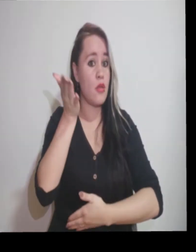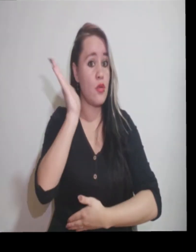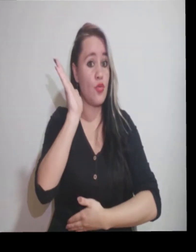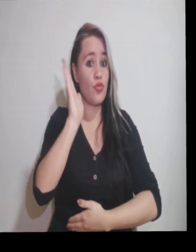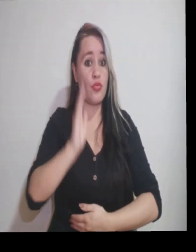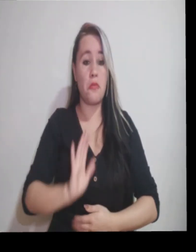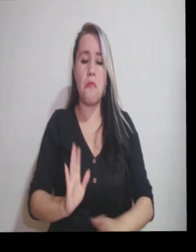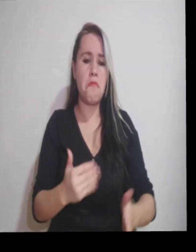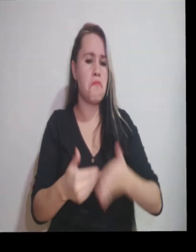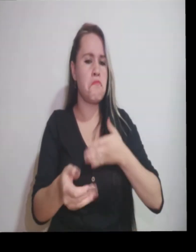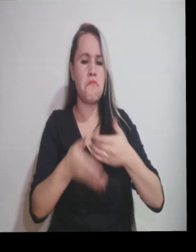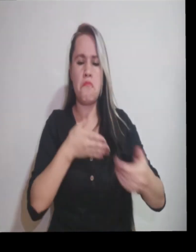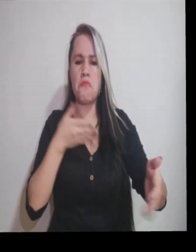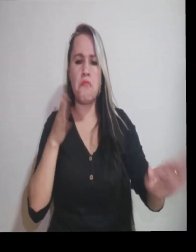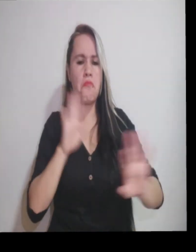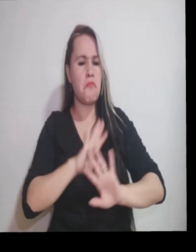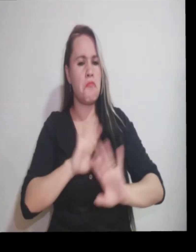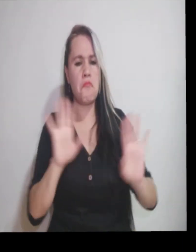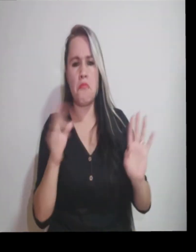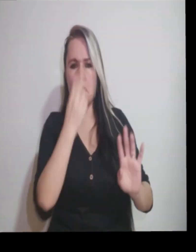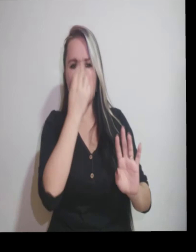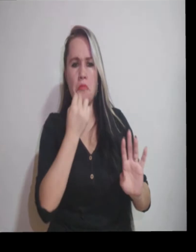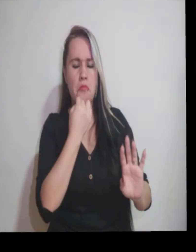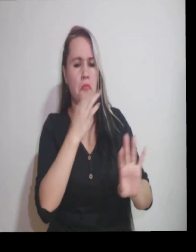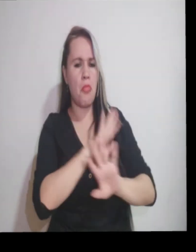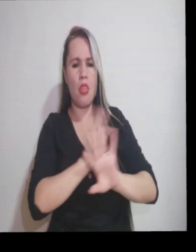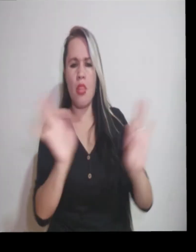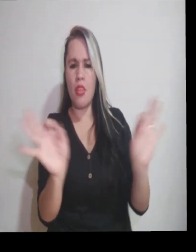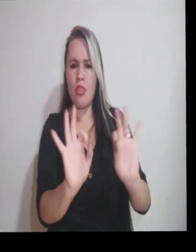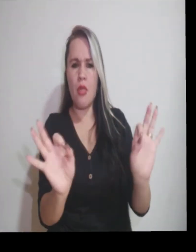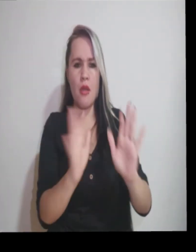por primera vez con grupos ateos,